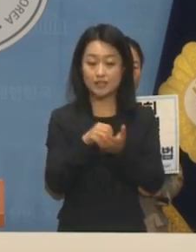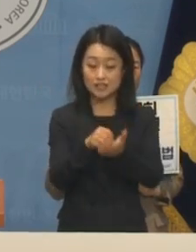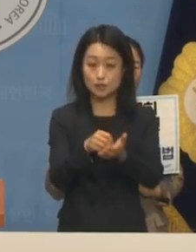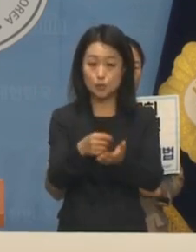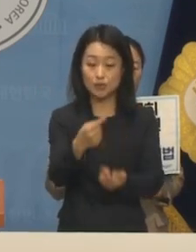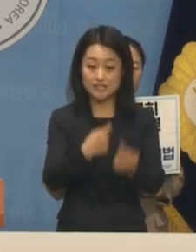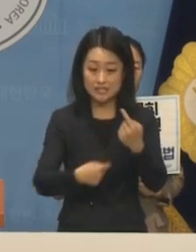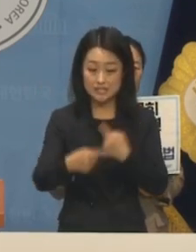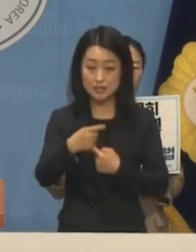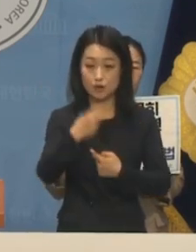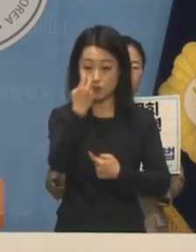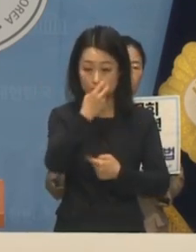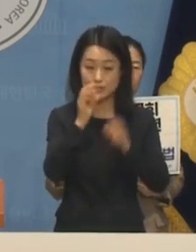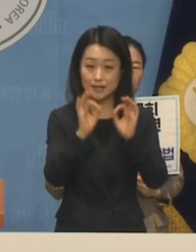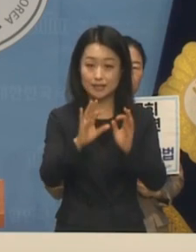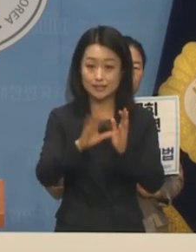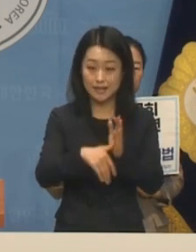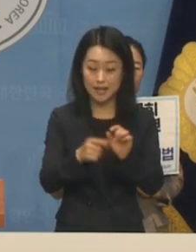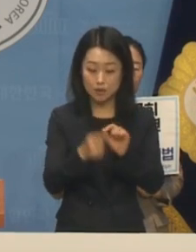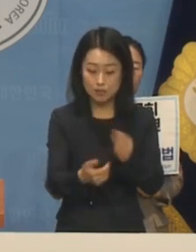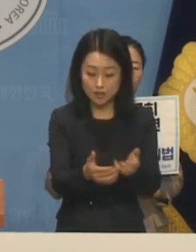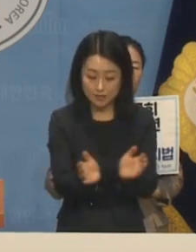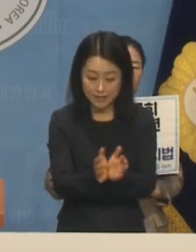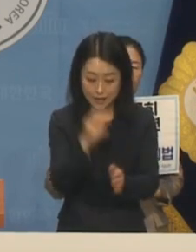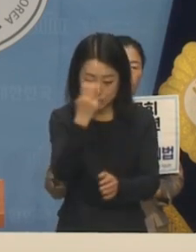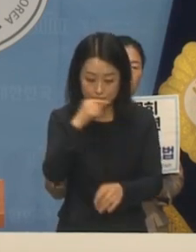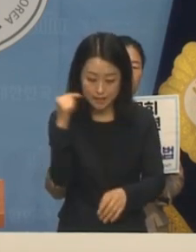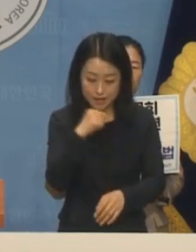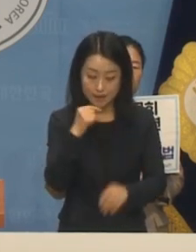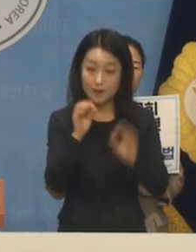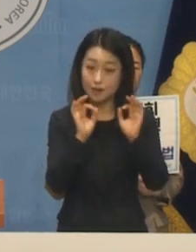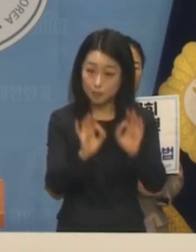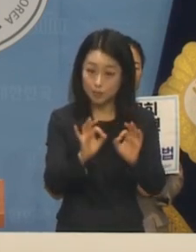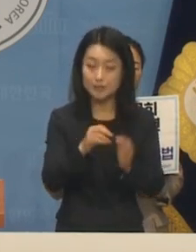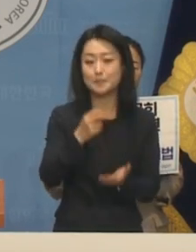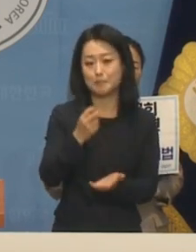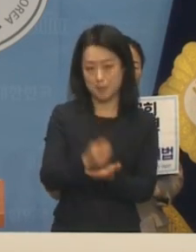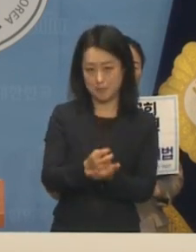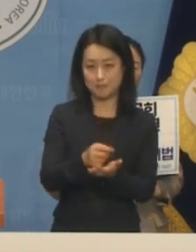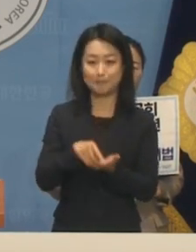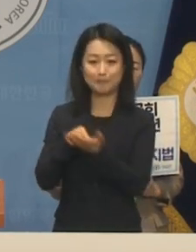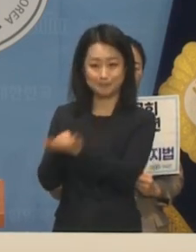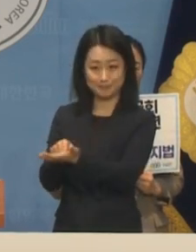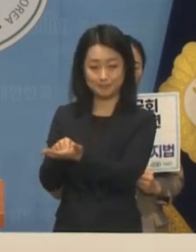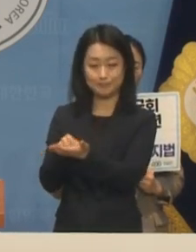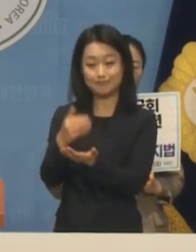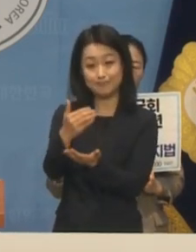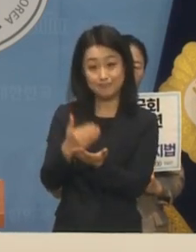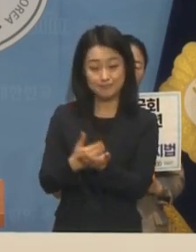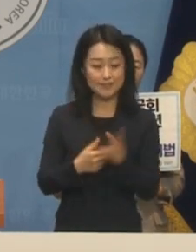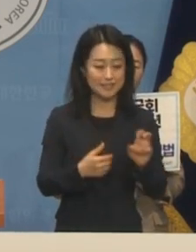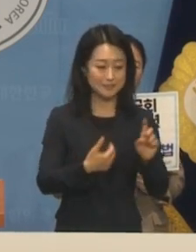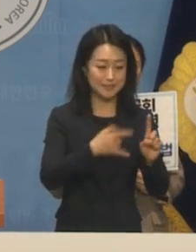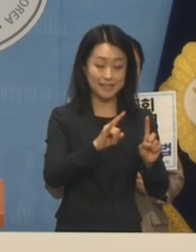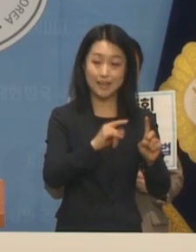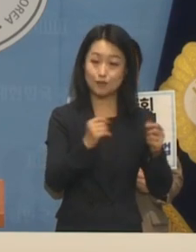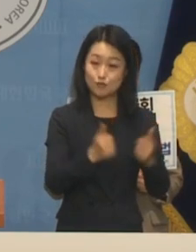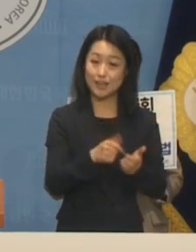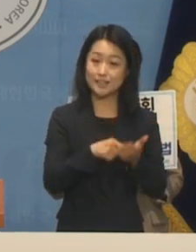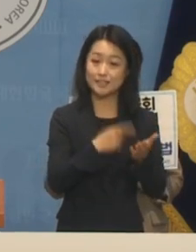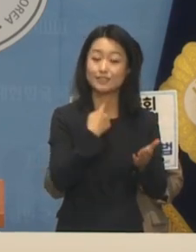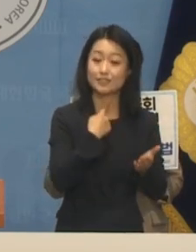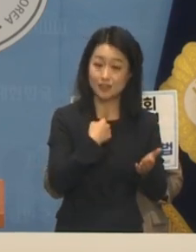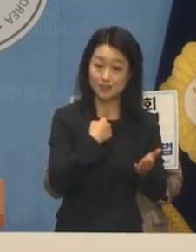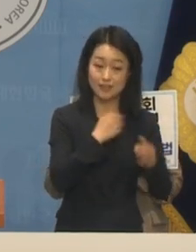신청 심사에 선관위가 위성정당 여부를 철저히 검토하도록 하는 안입니다. 이 법안은 21대 국회에 제출한